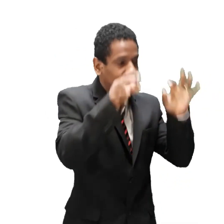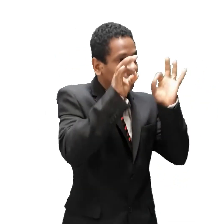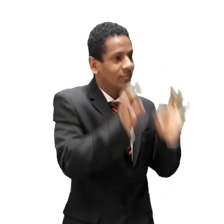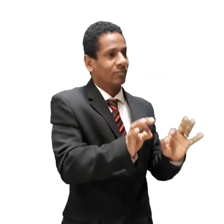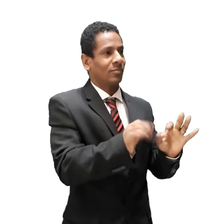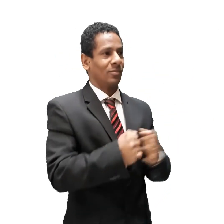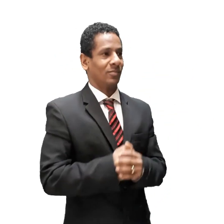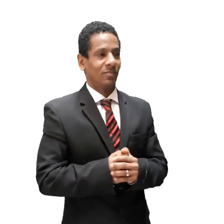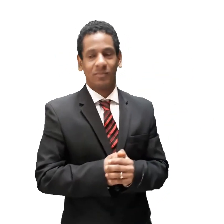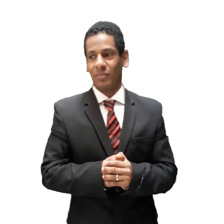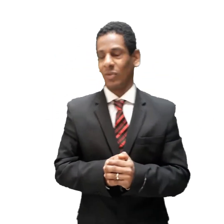o adorem.